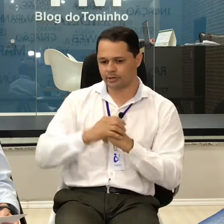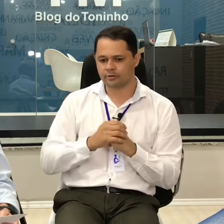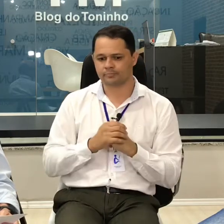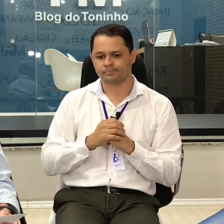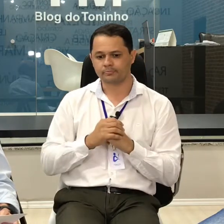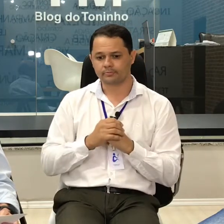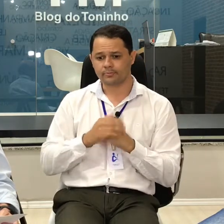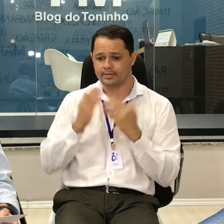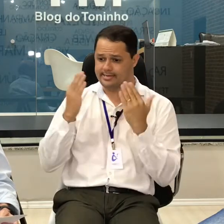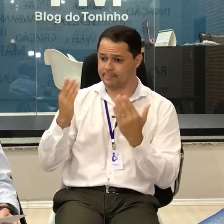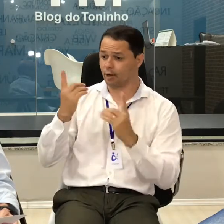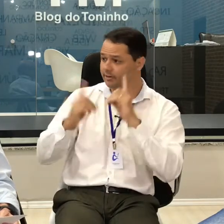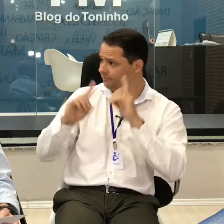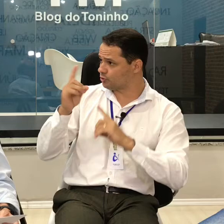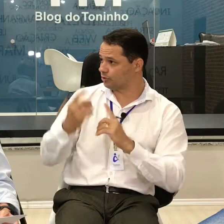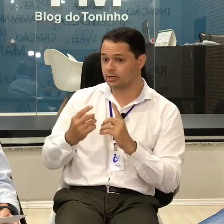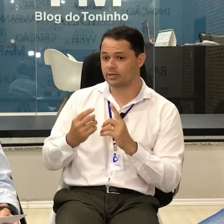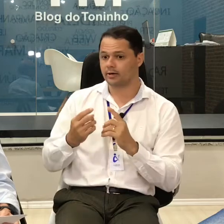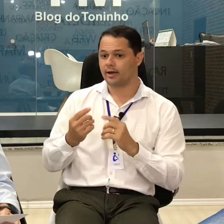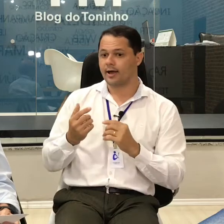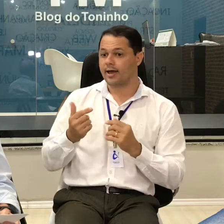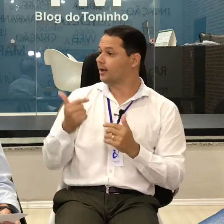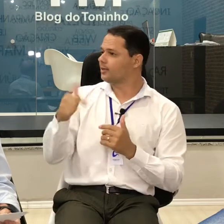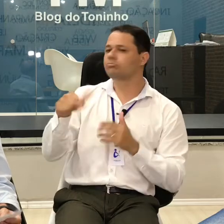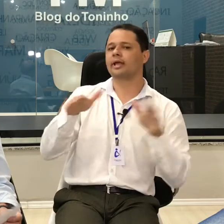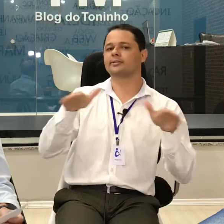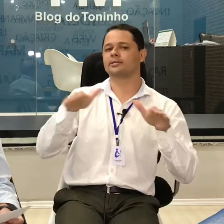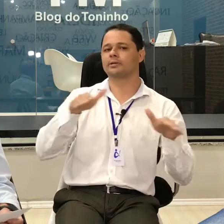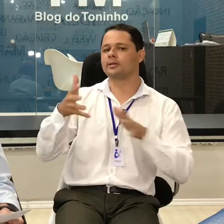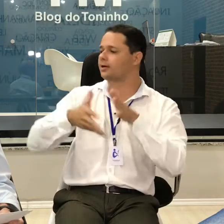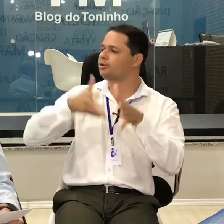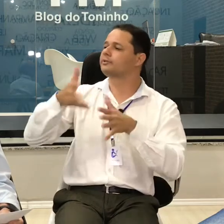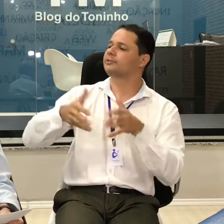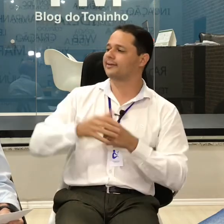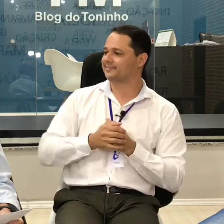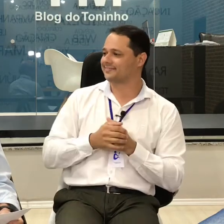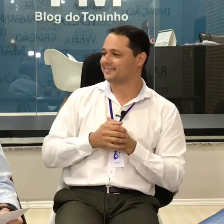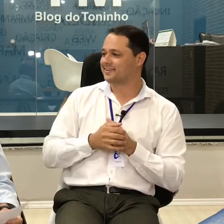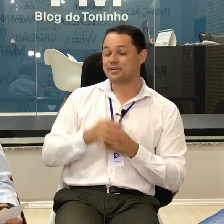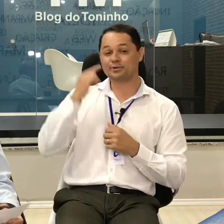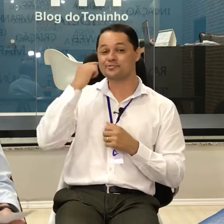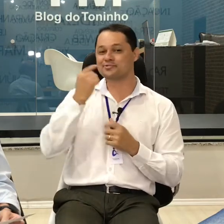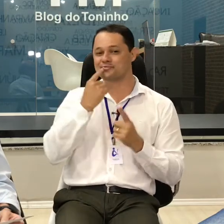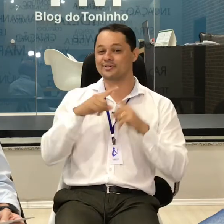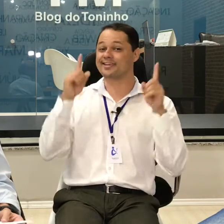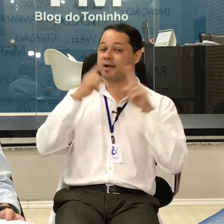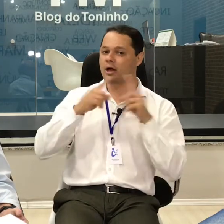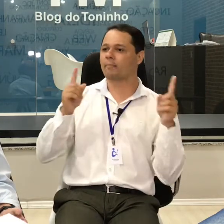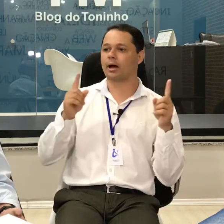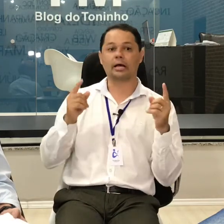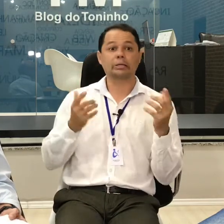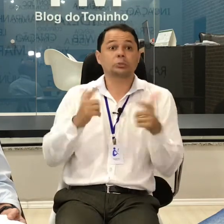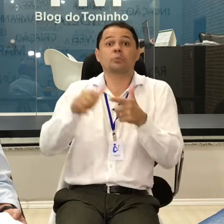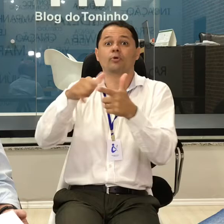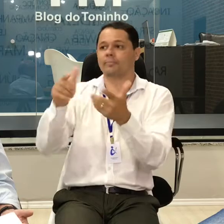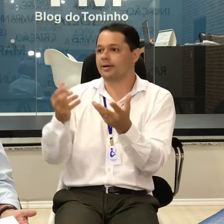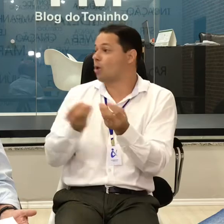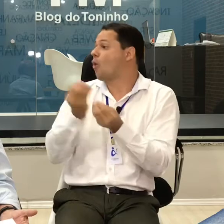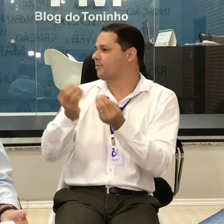Prudente, e a própria Defensoria, ela não tem acessibilidade em língua de sinais. Então, se o surdo quiser reclamar de um problema, como que